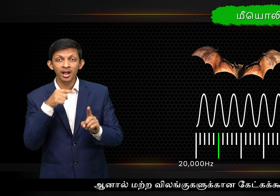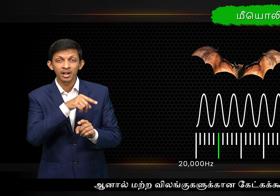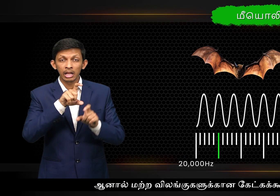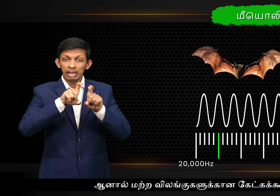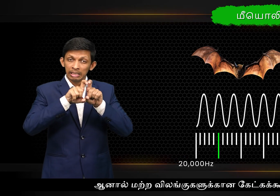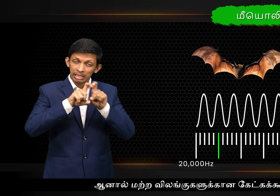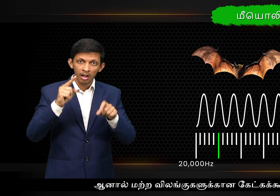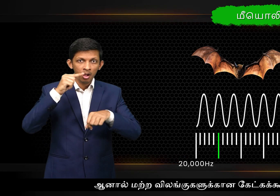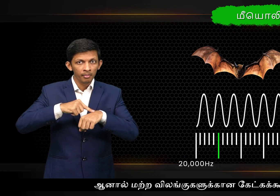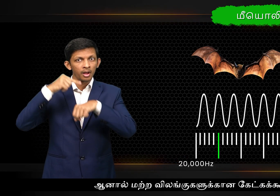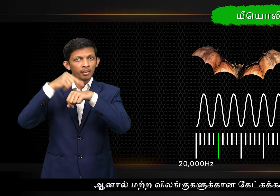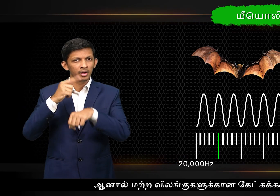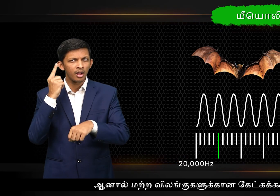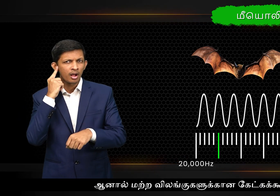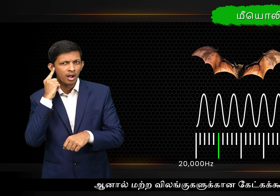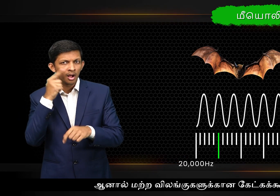விலங்குகளுக்கான கேட்கக்கூடிய